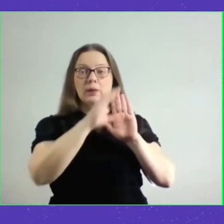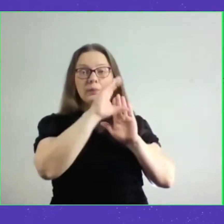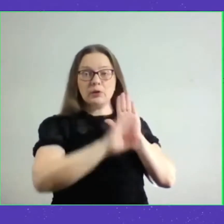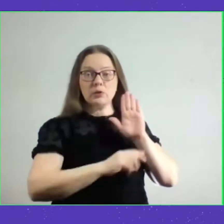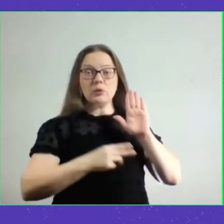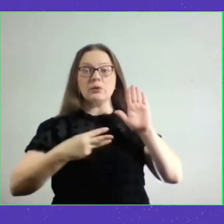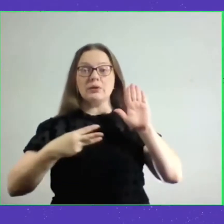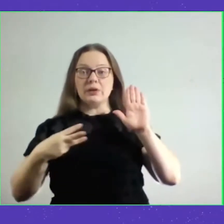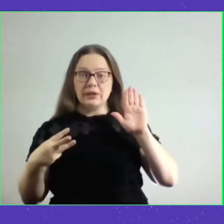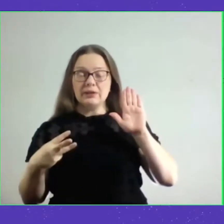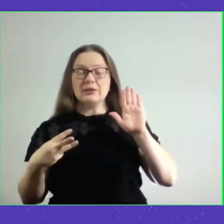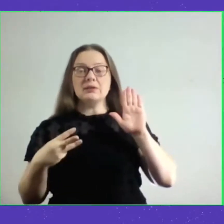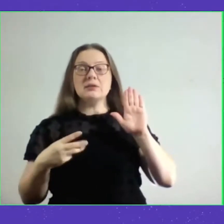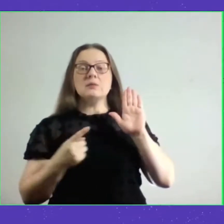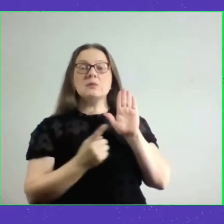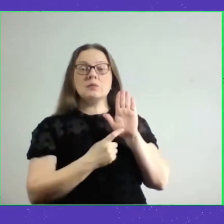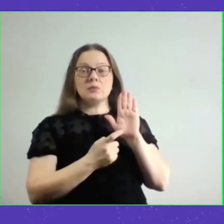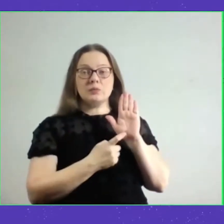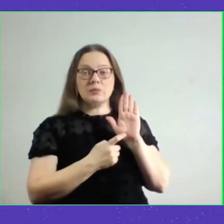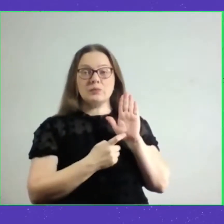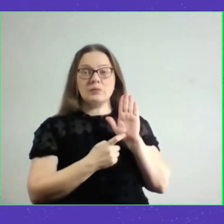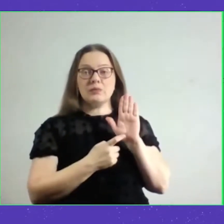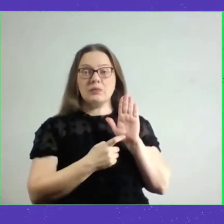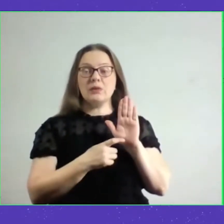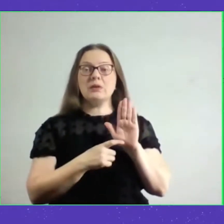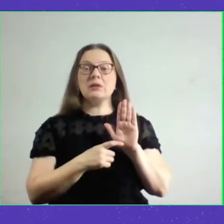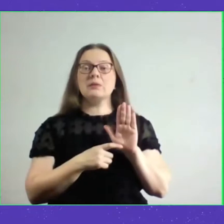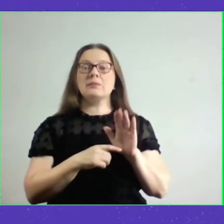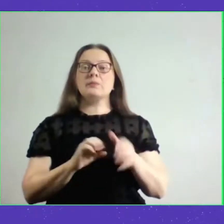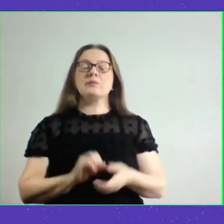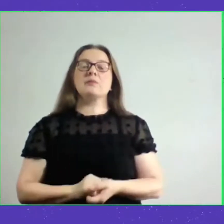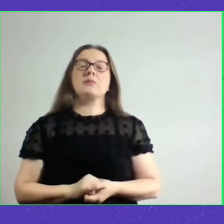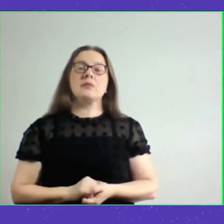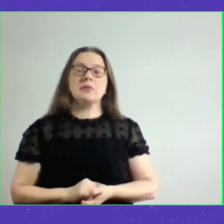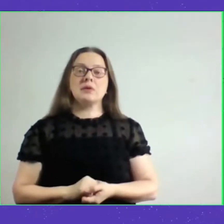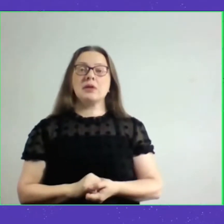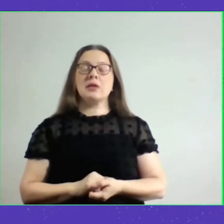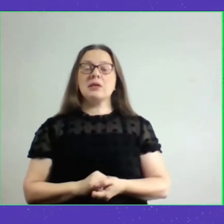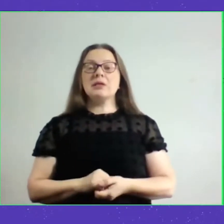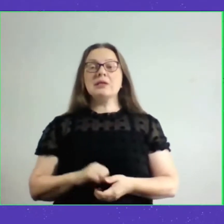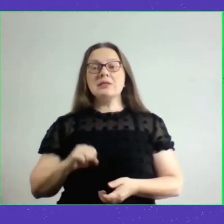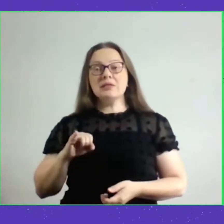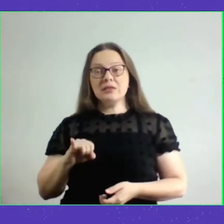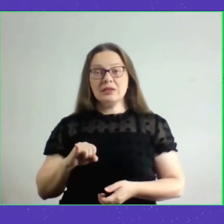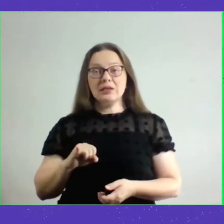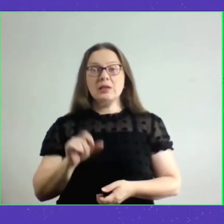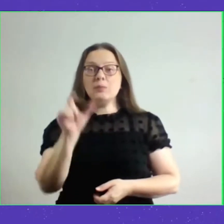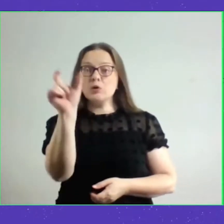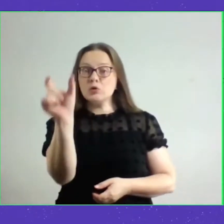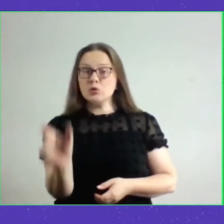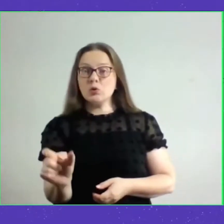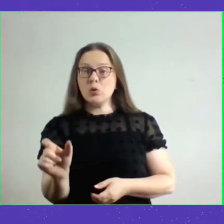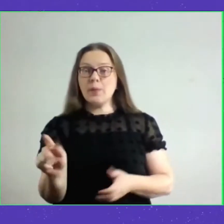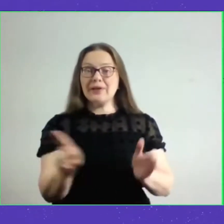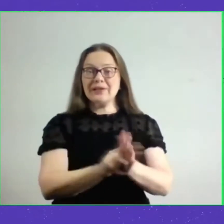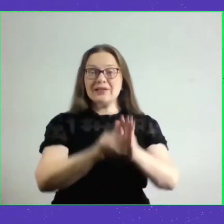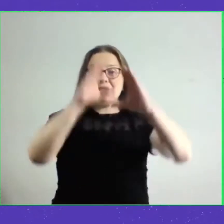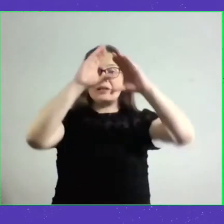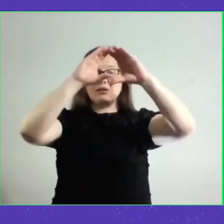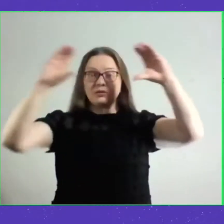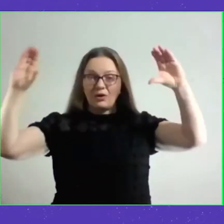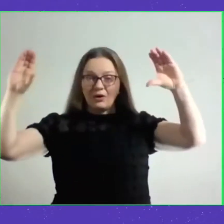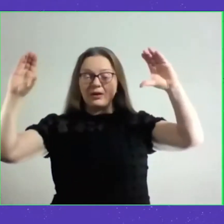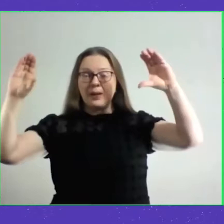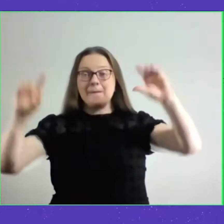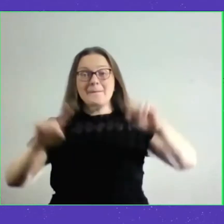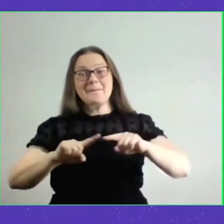assim: quem vem das alturas, certamente está acima de todos. Quem vem da terra é